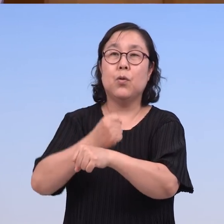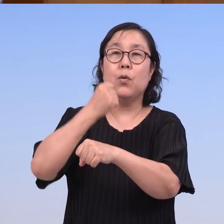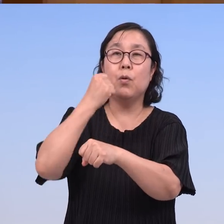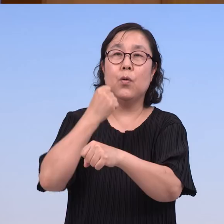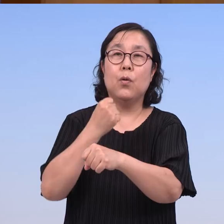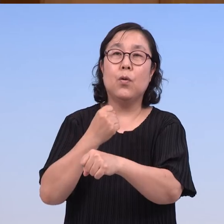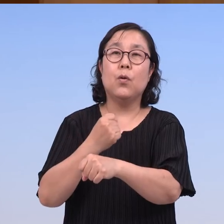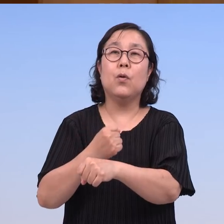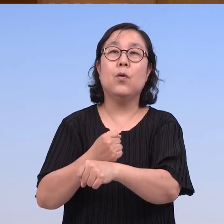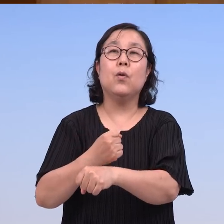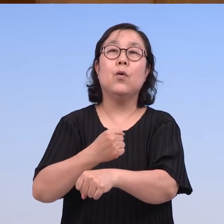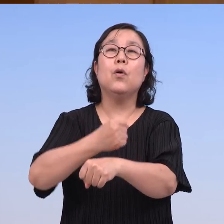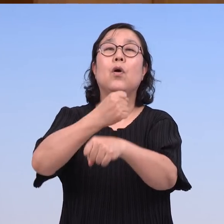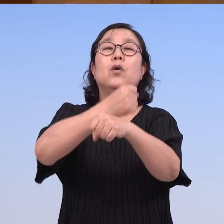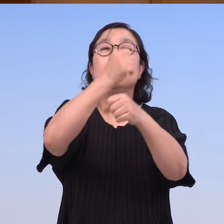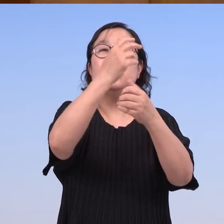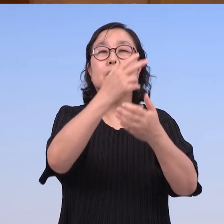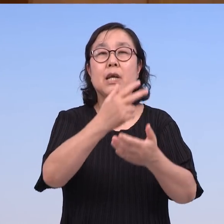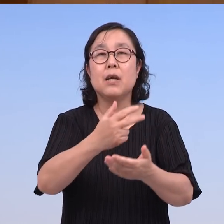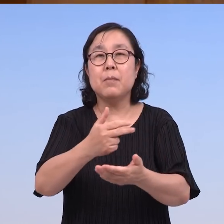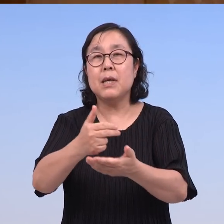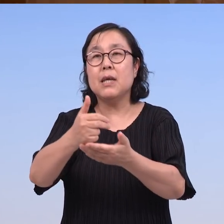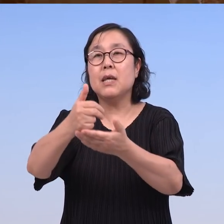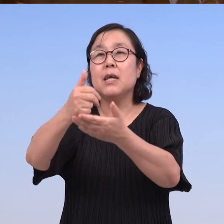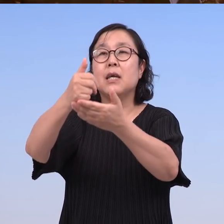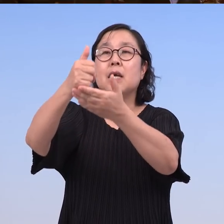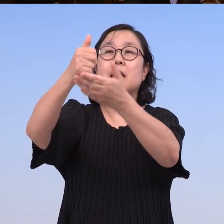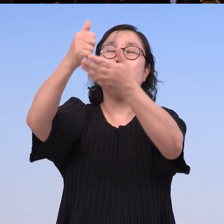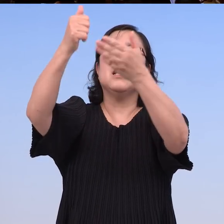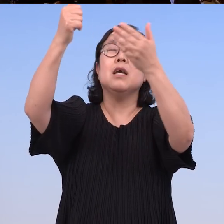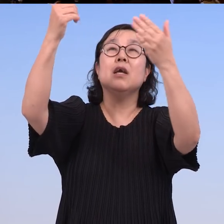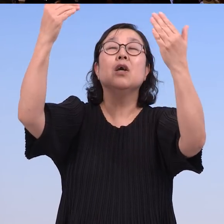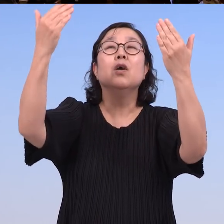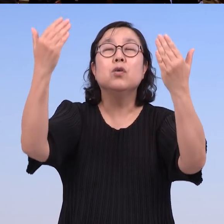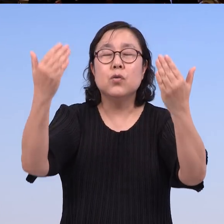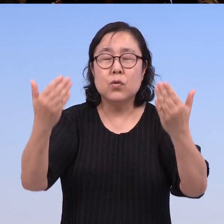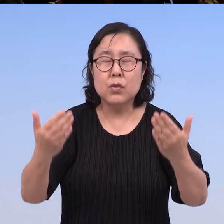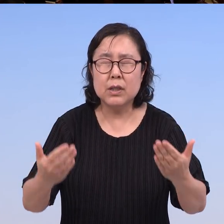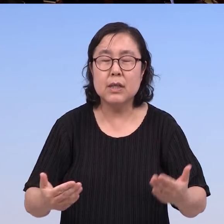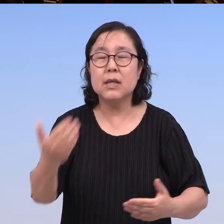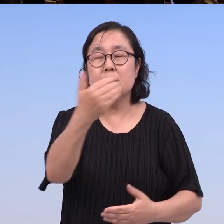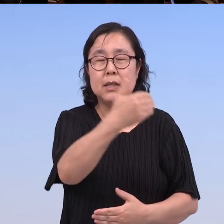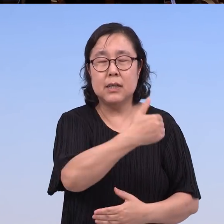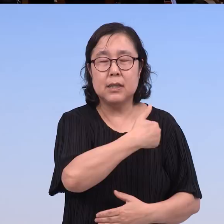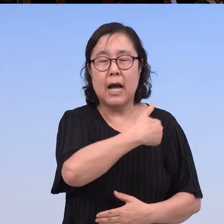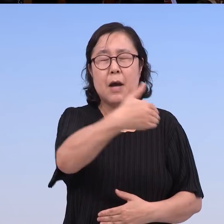두려움이 밀려올 때마다 주님이 주시는 담대함으로